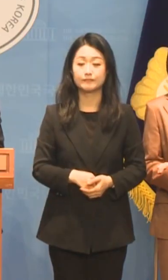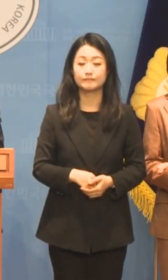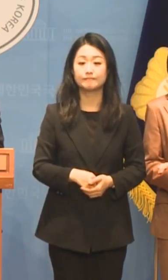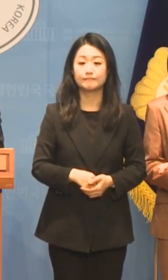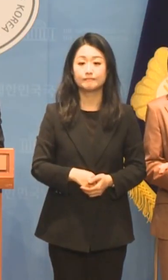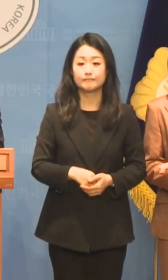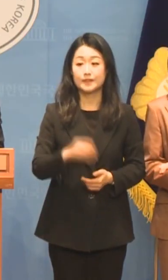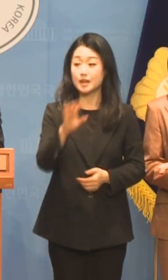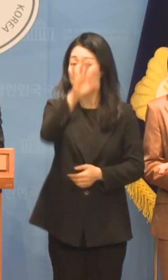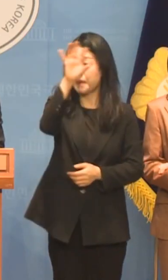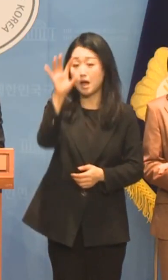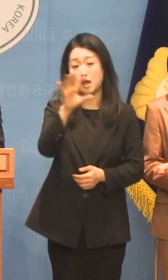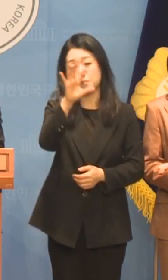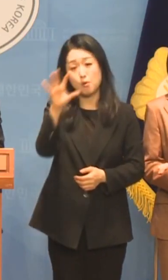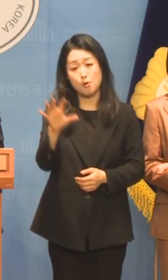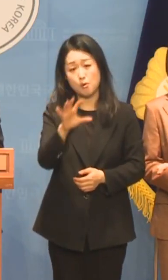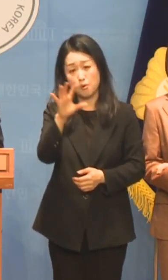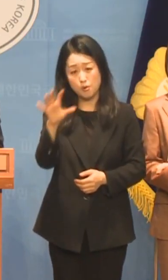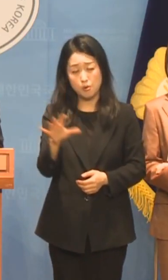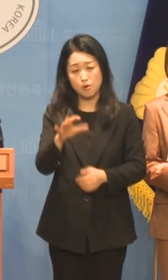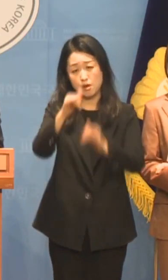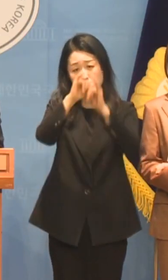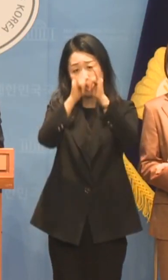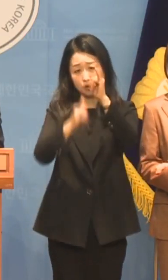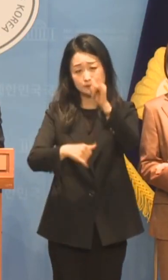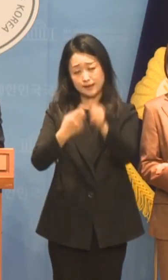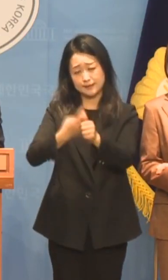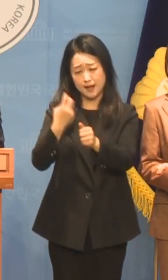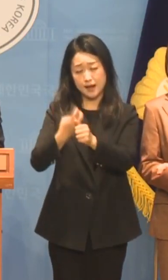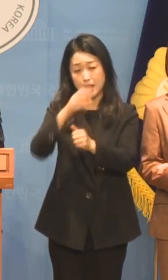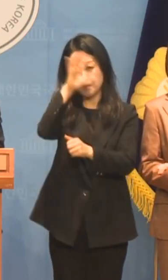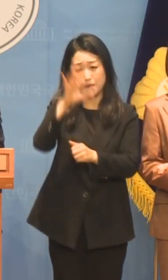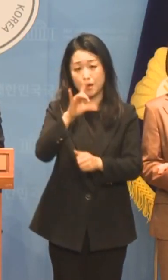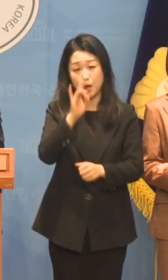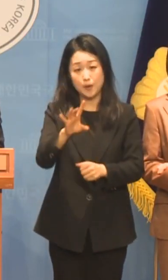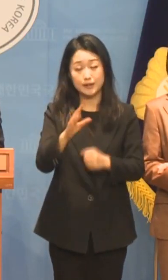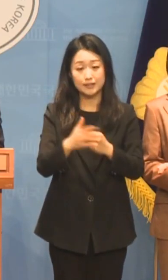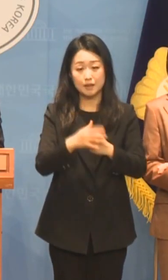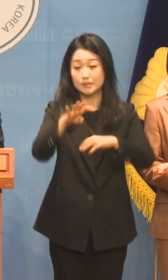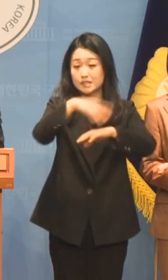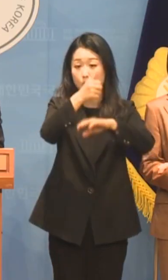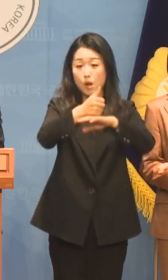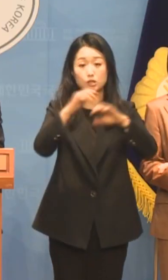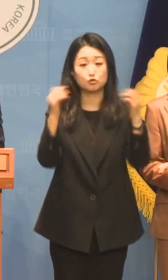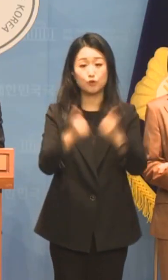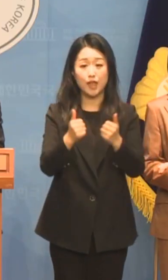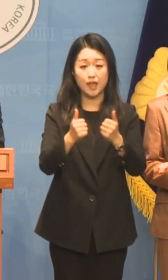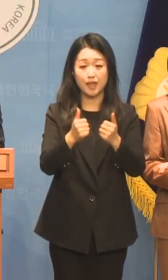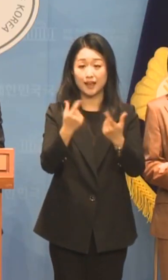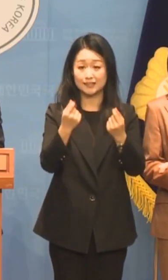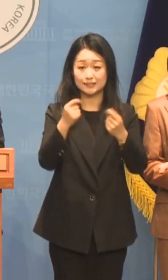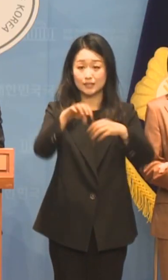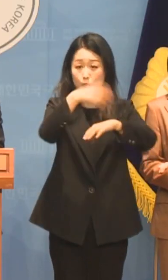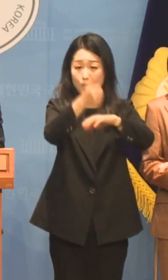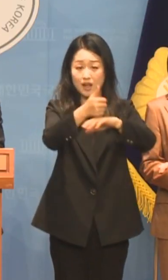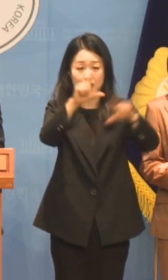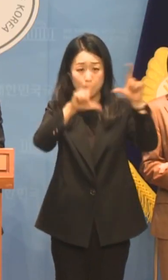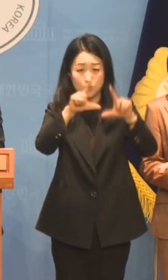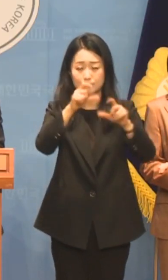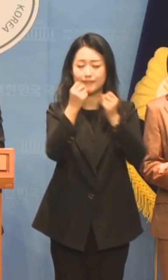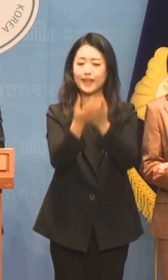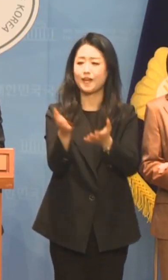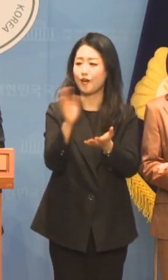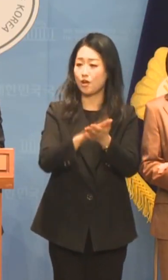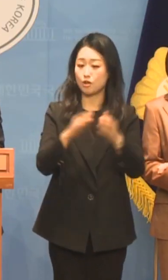반복되는 역사의 비극과 단절하기 위해서는 제왕적 국회를 반드시 개혁하고